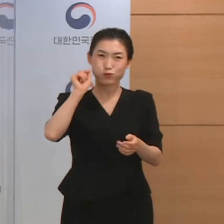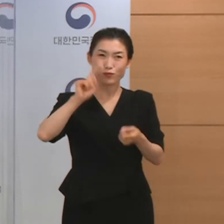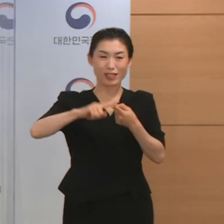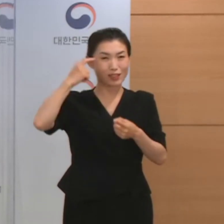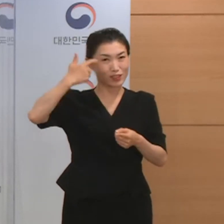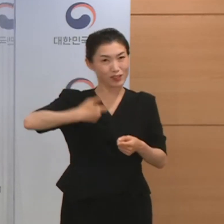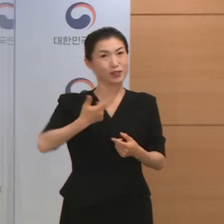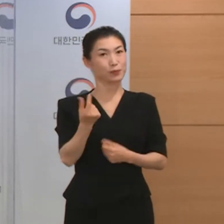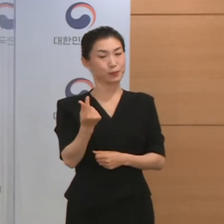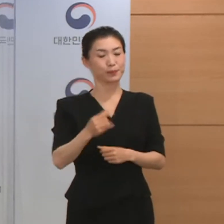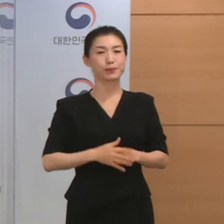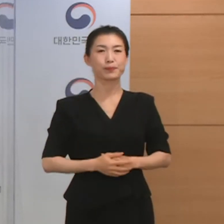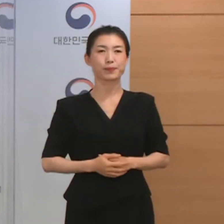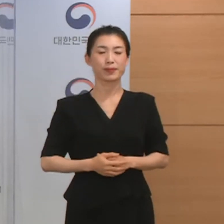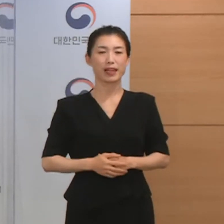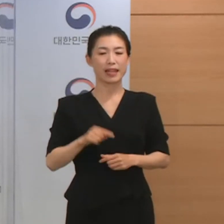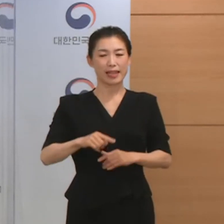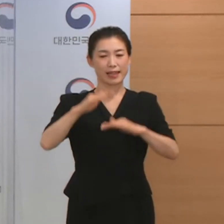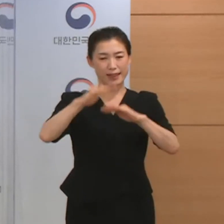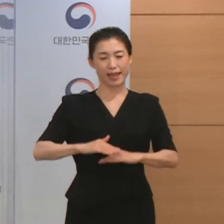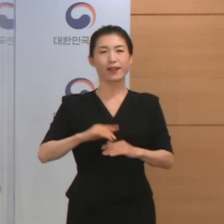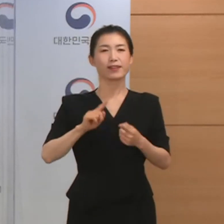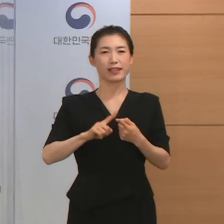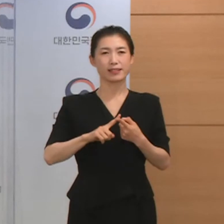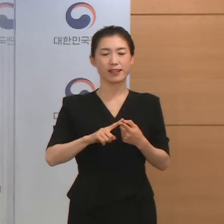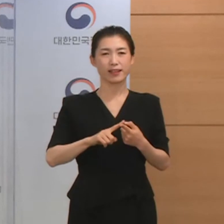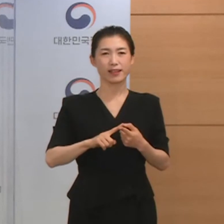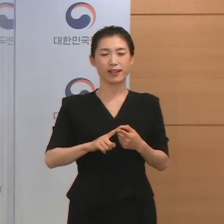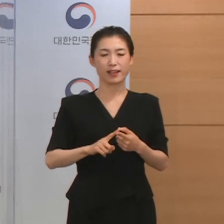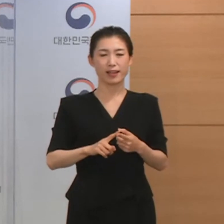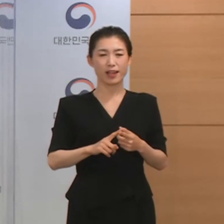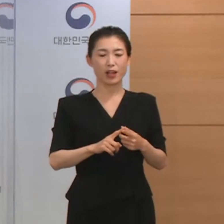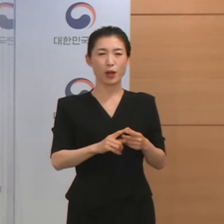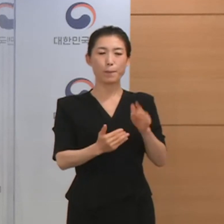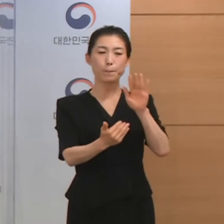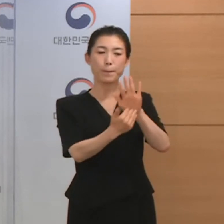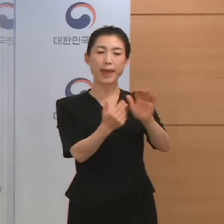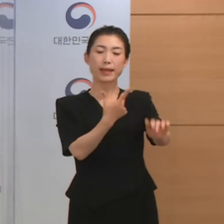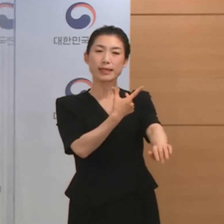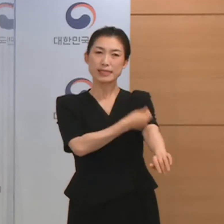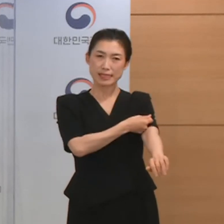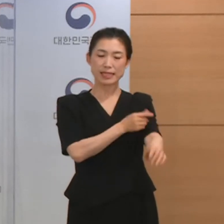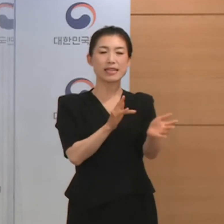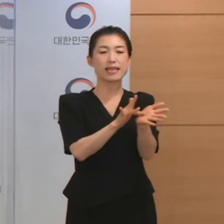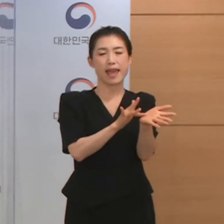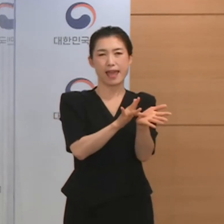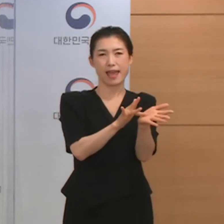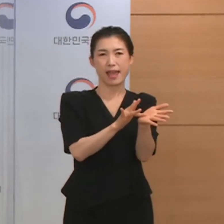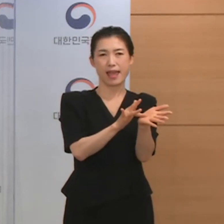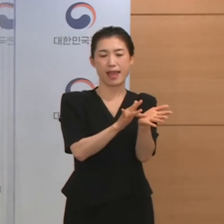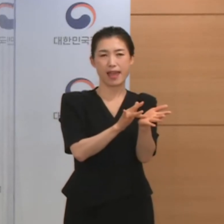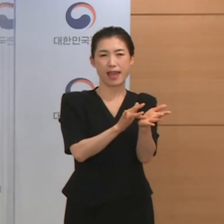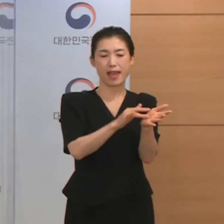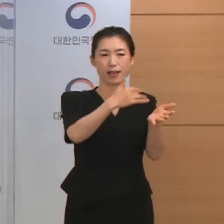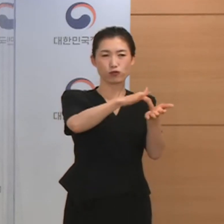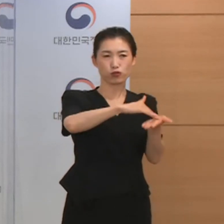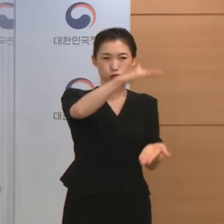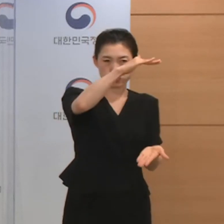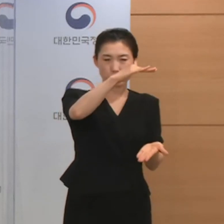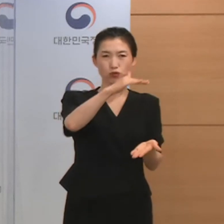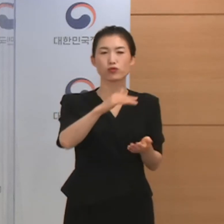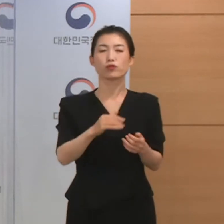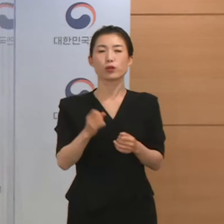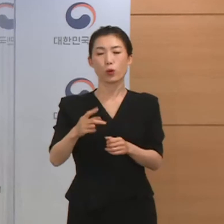내용에 대해서는 저희가 확보하고 있는 백신의 양보다 30% 정도 더